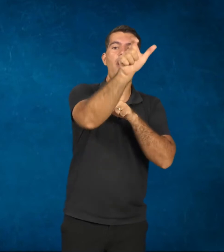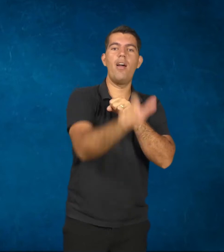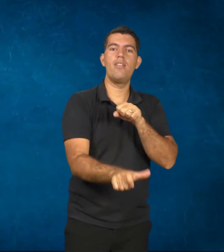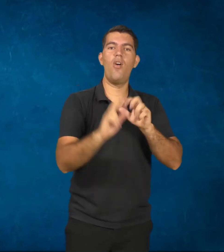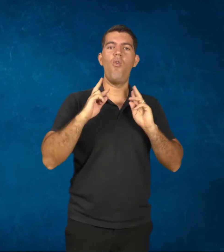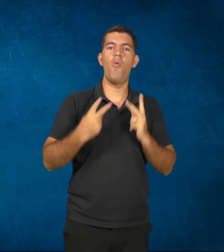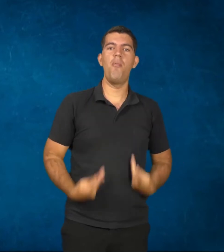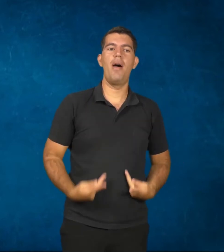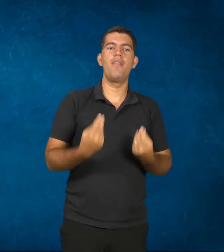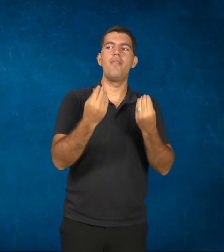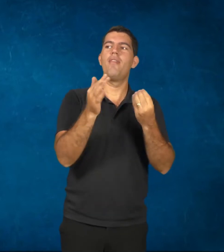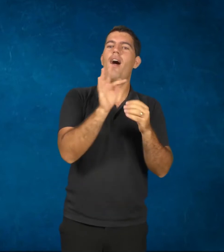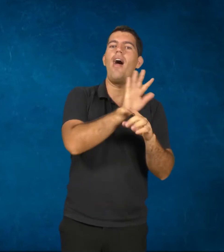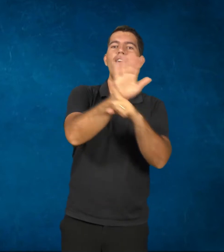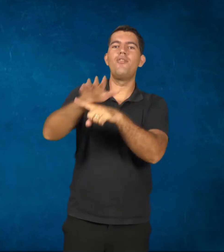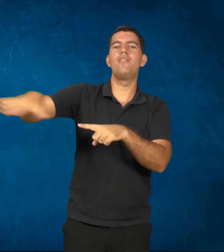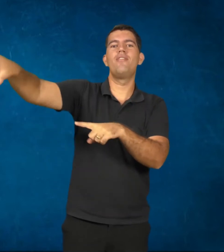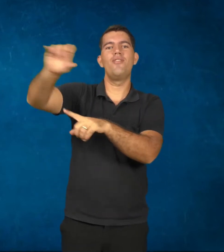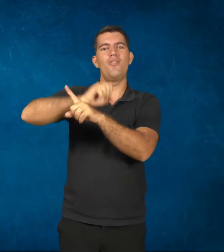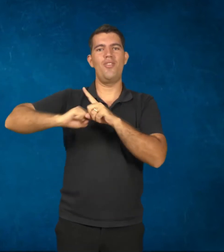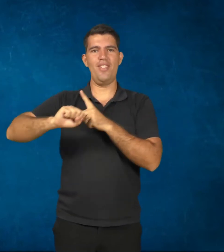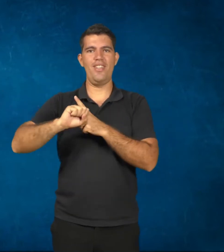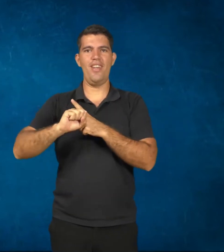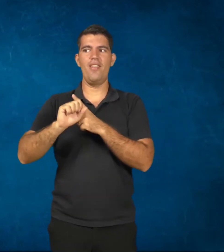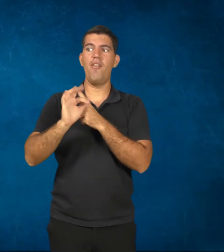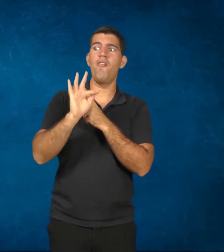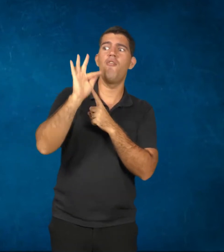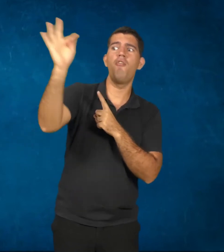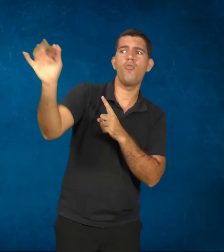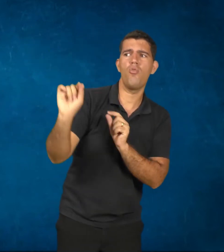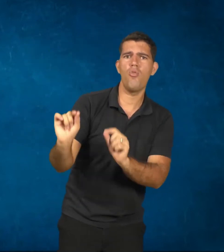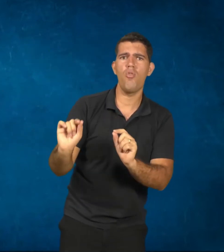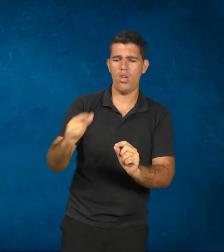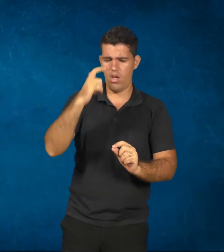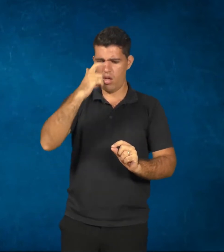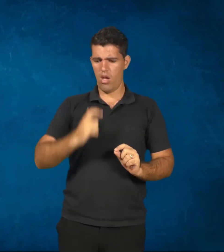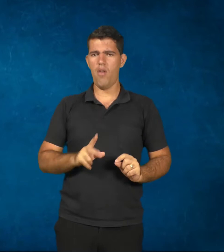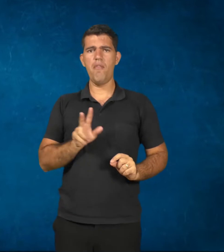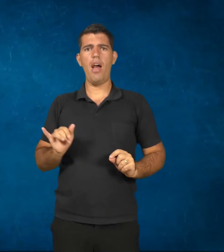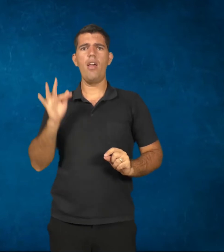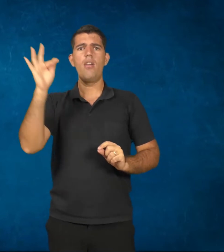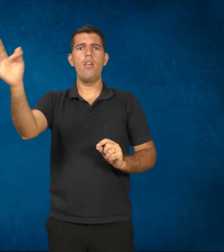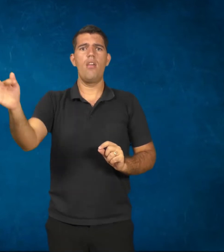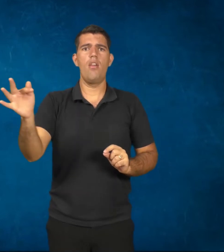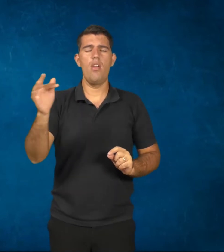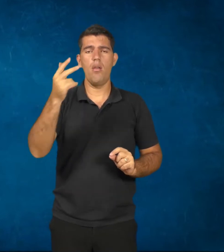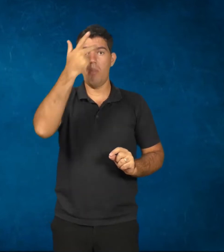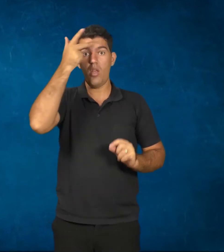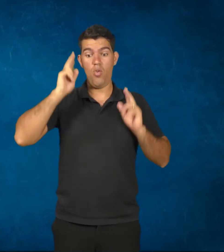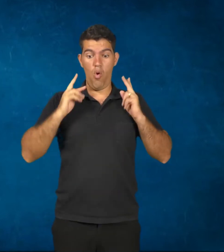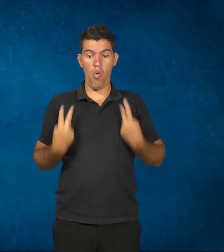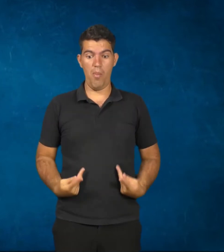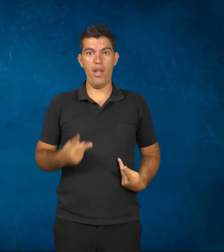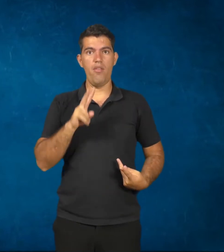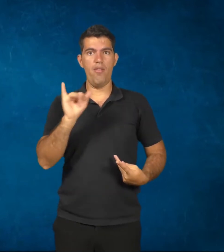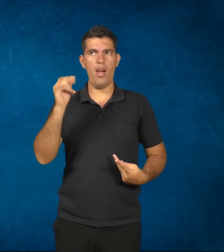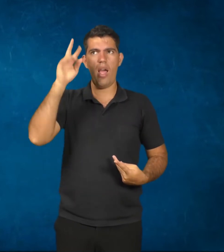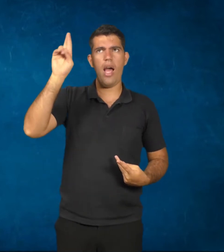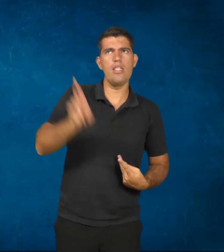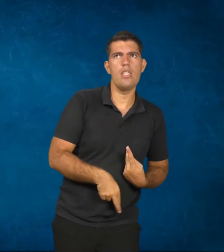determinada sociedade. O que devem se tornar? Que tipo de ser humano? Racional, competitivo,